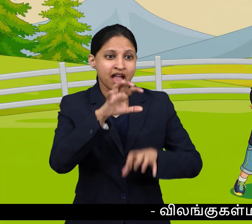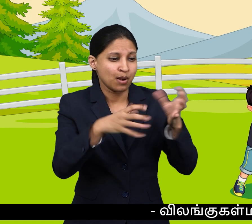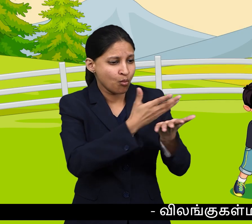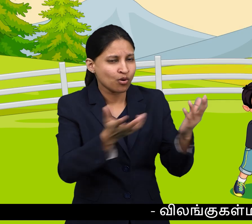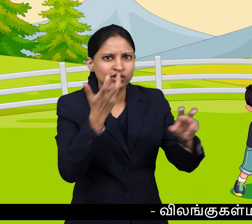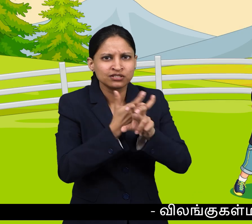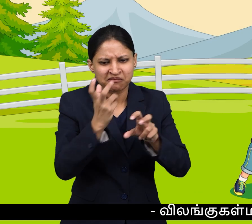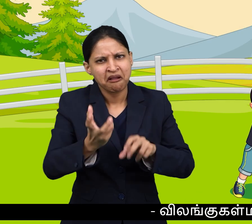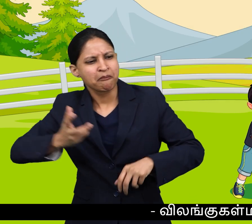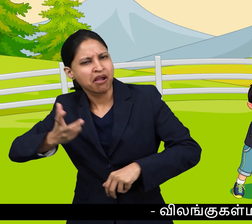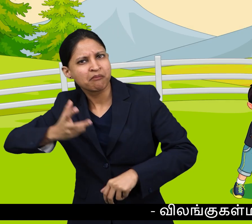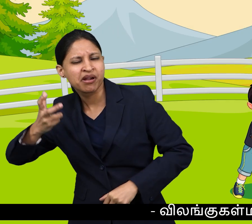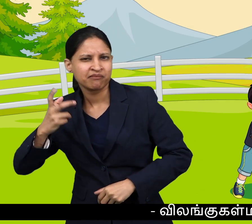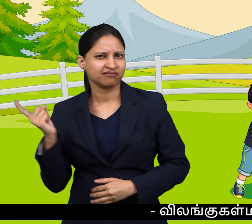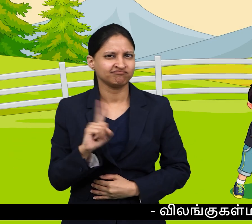விலங்குகள் மீது கற்களை எறிதல்.